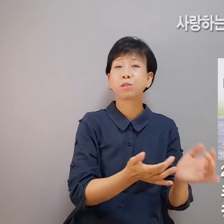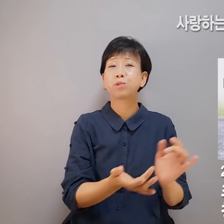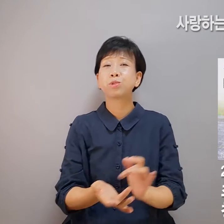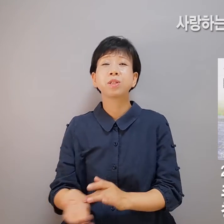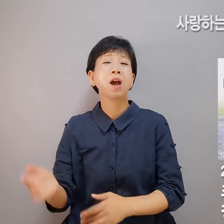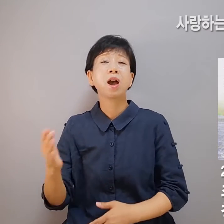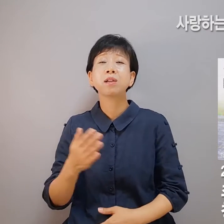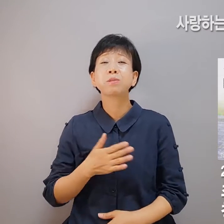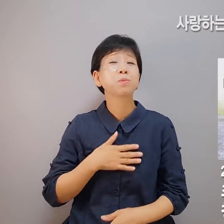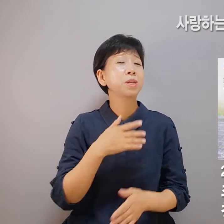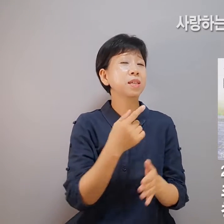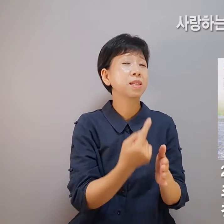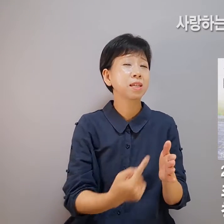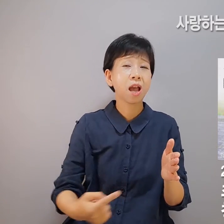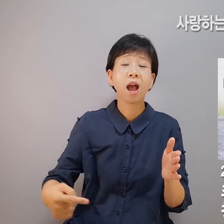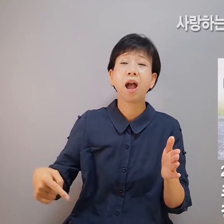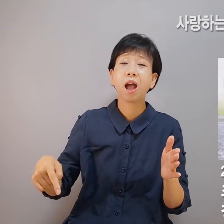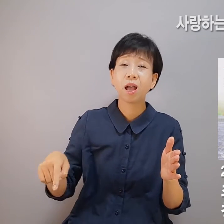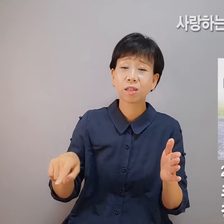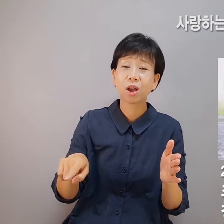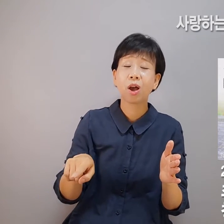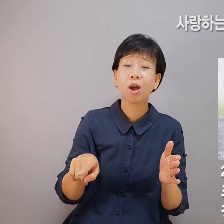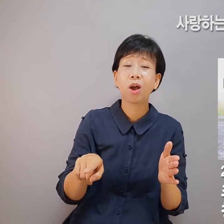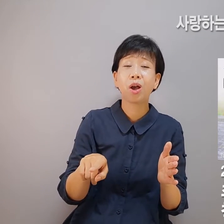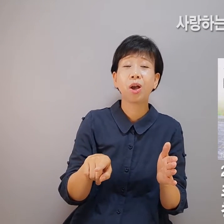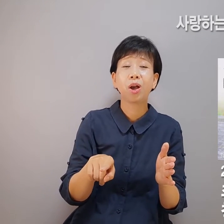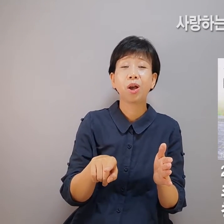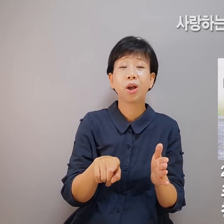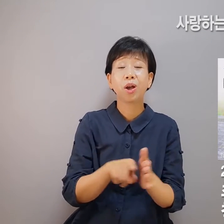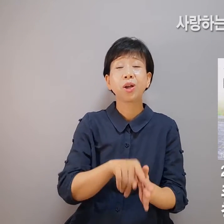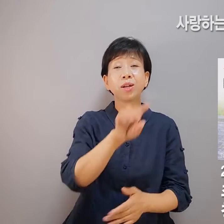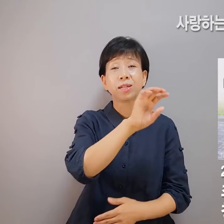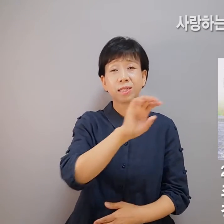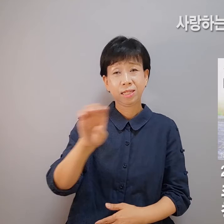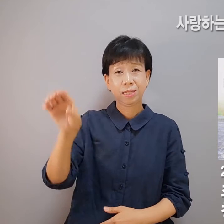예수 나를 위하여